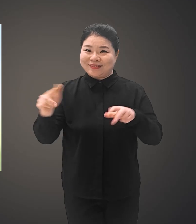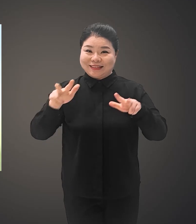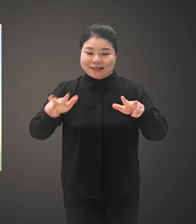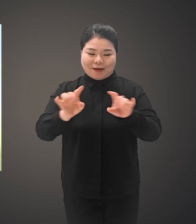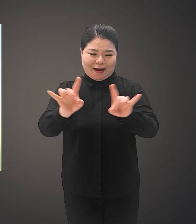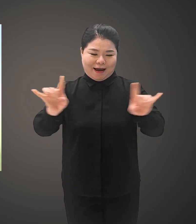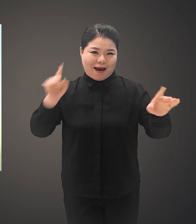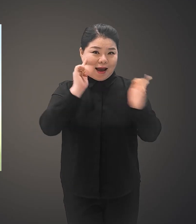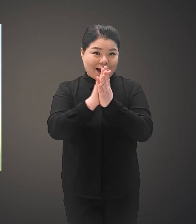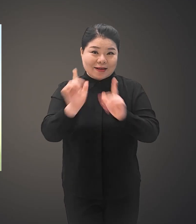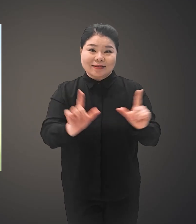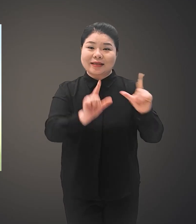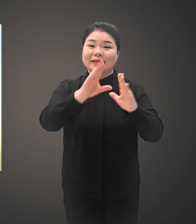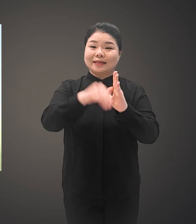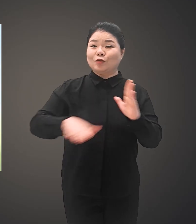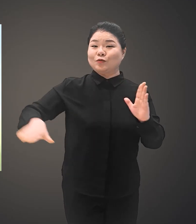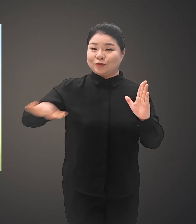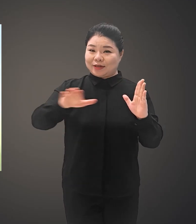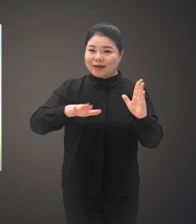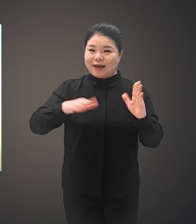지금의 각자도생 시대를 사는 우리에게